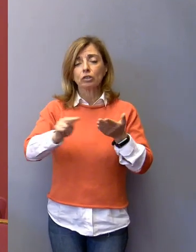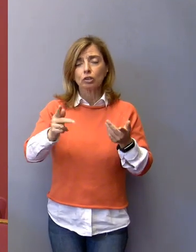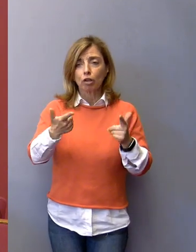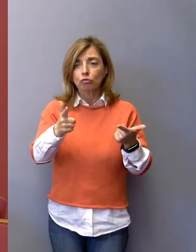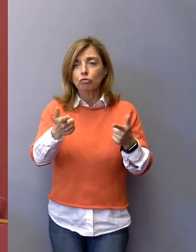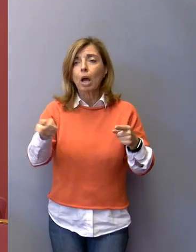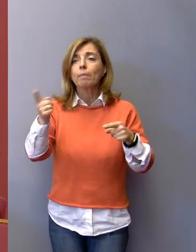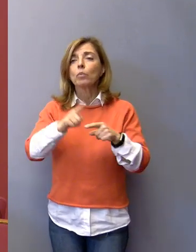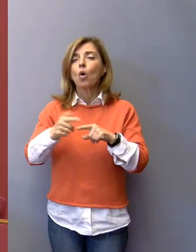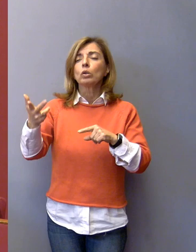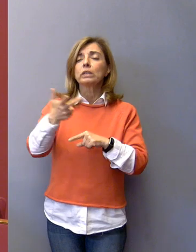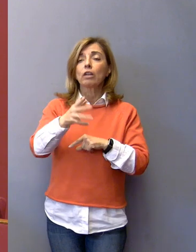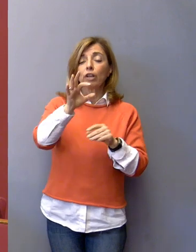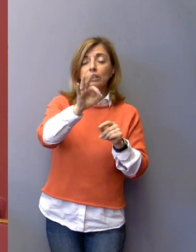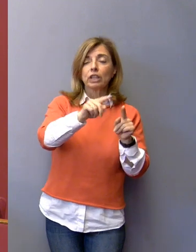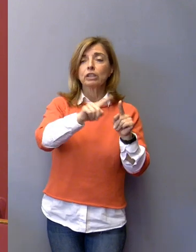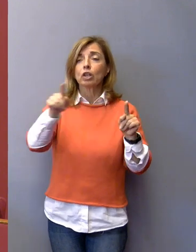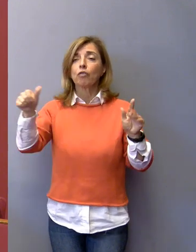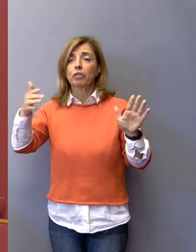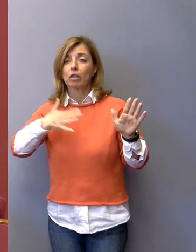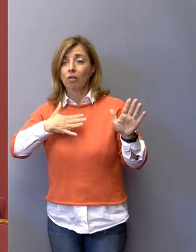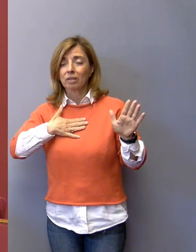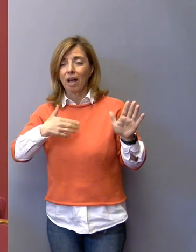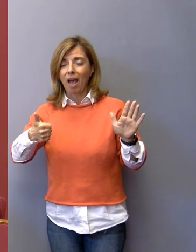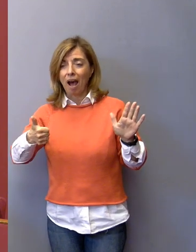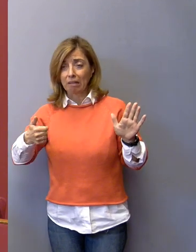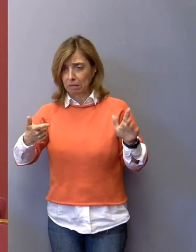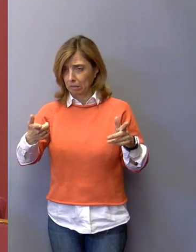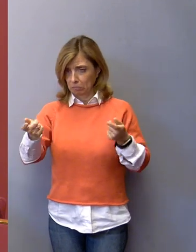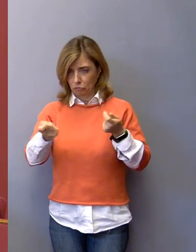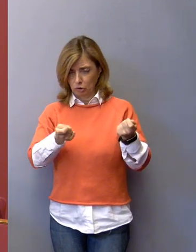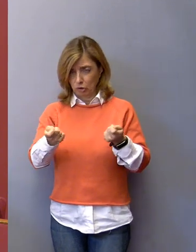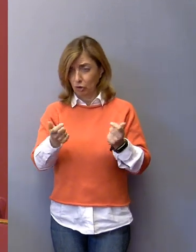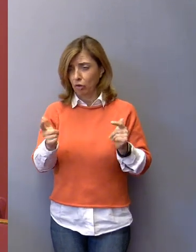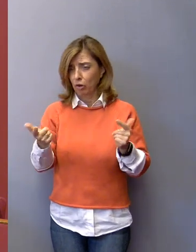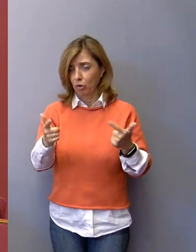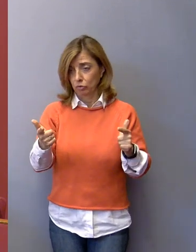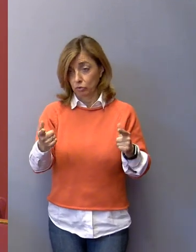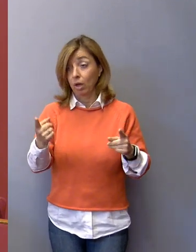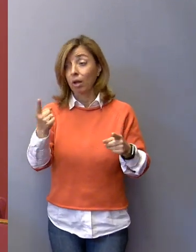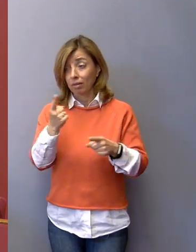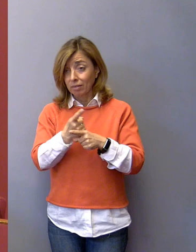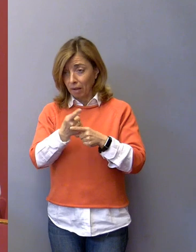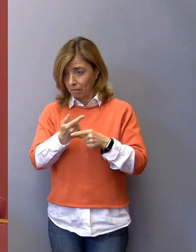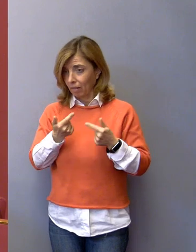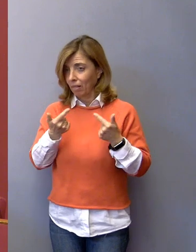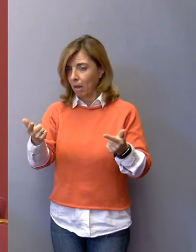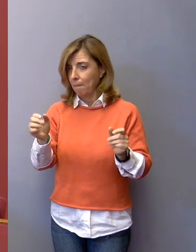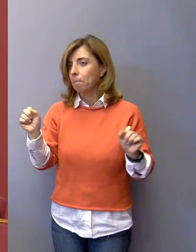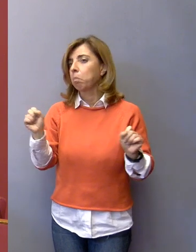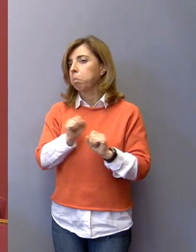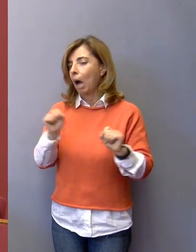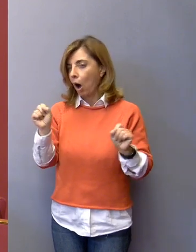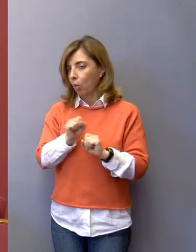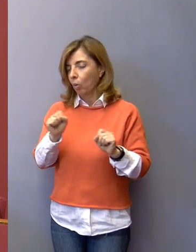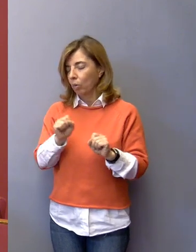paura e paura è uno scenario quindi presidente totalmente negativo e quindi Ribadisco insieme